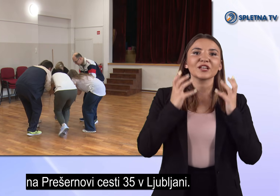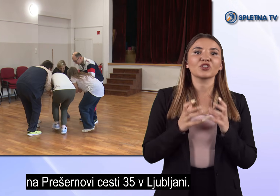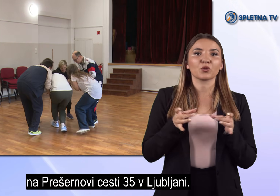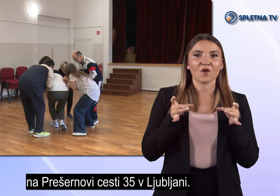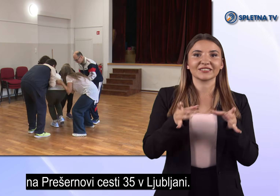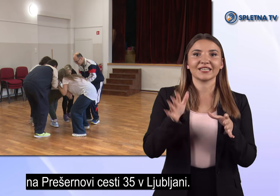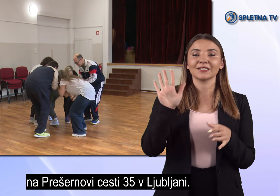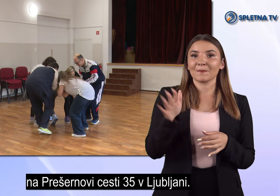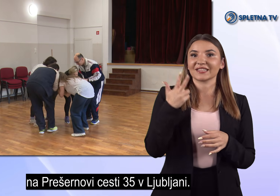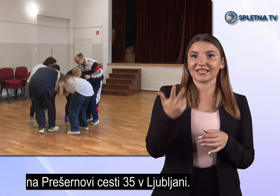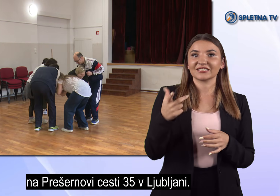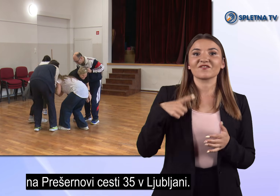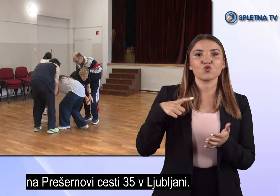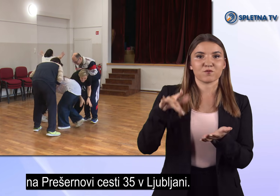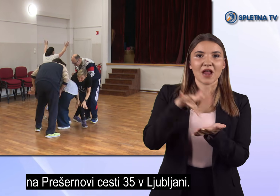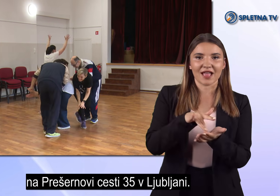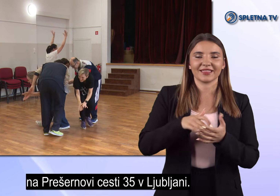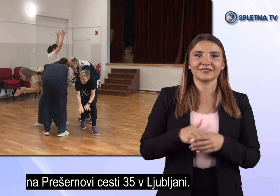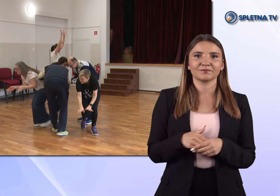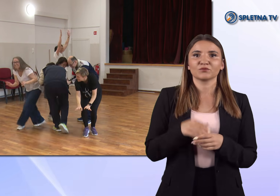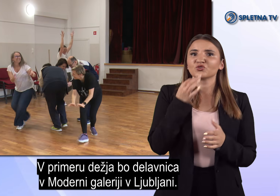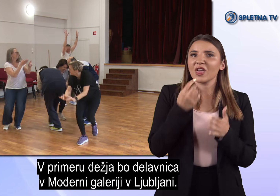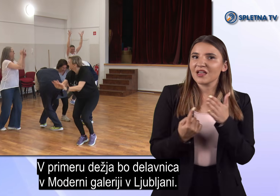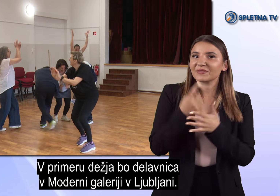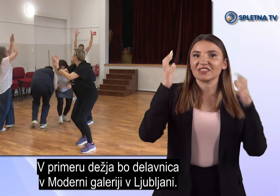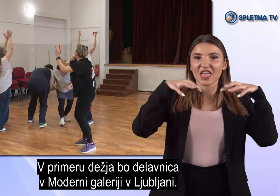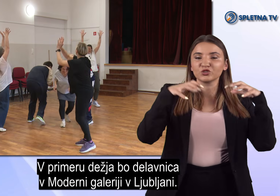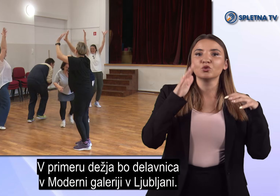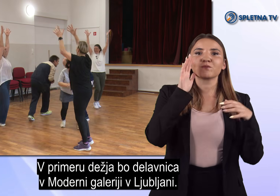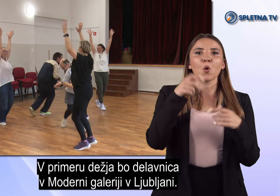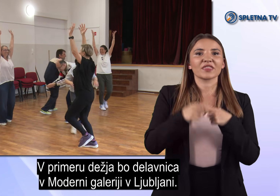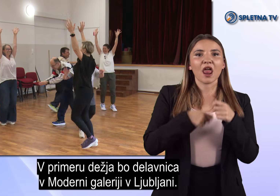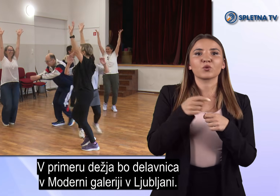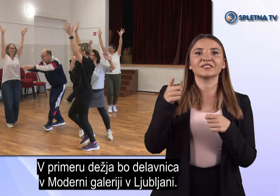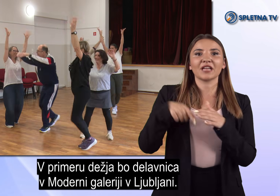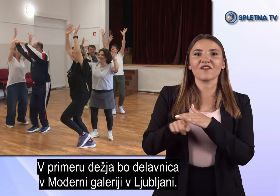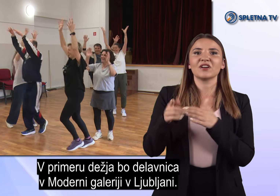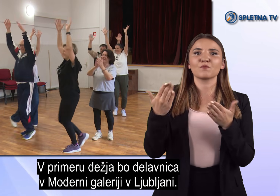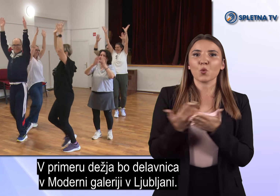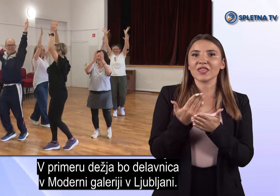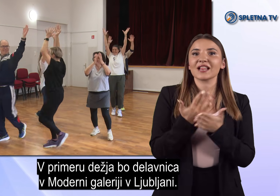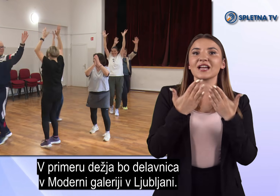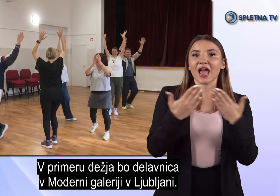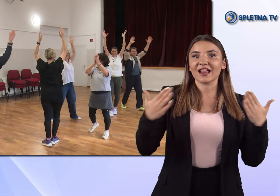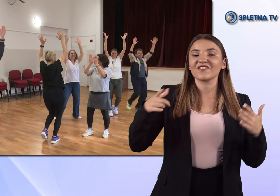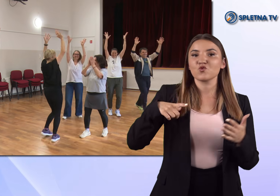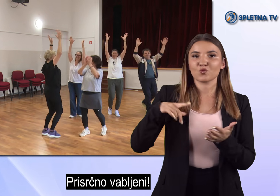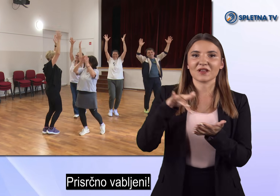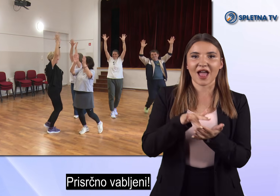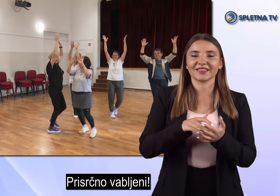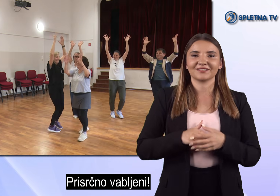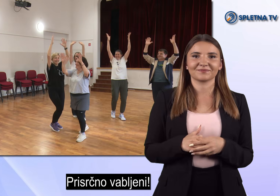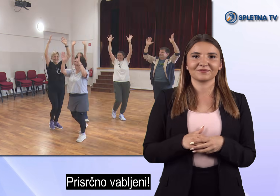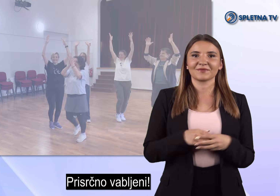Prešernovi cesti 35 v Ljubljani. V primeru dežja bo delavnica v Moderni galeriji v Ljubljani.